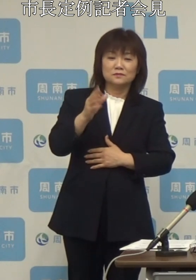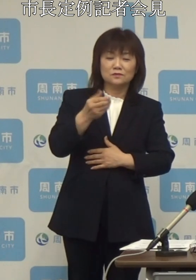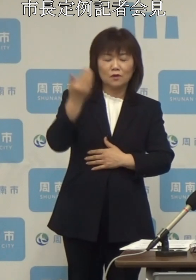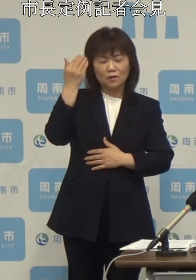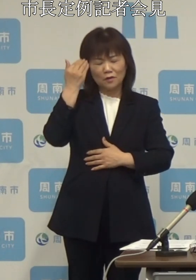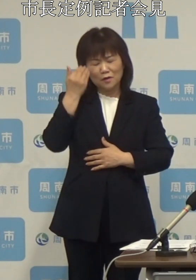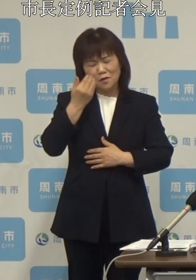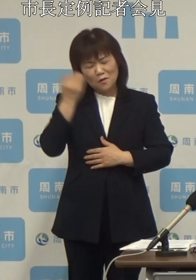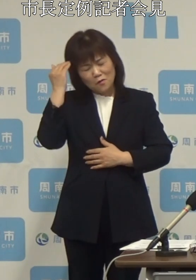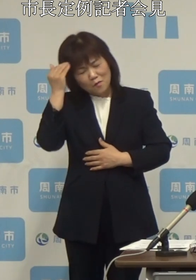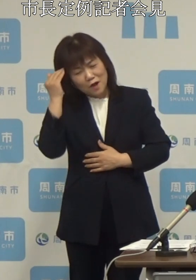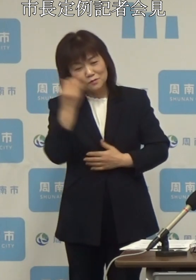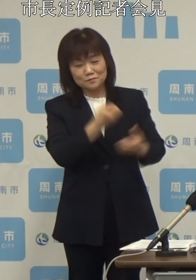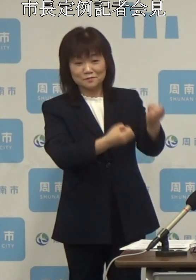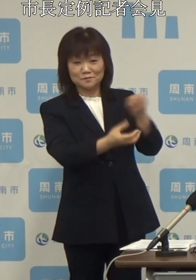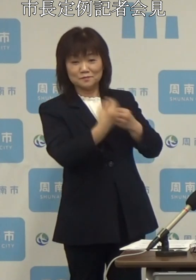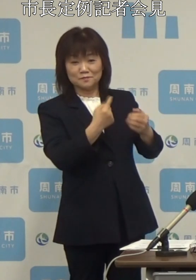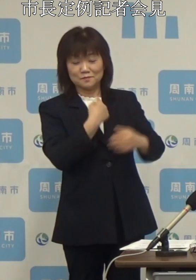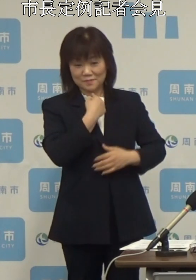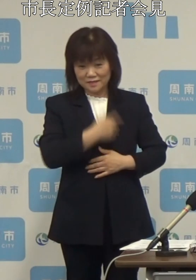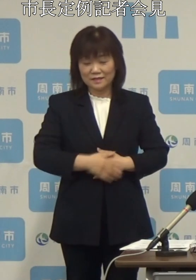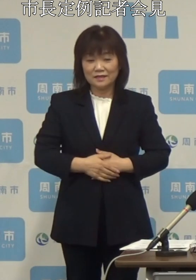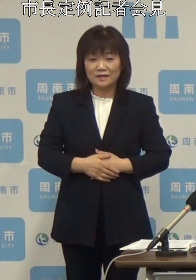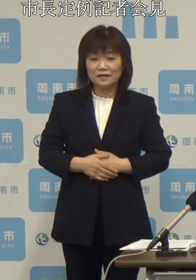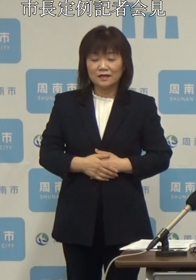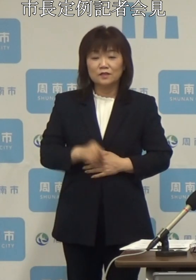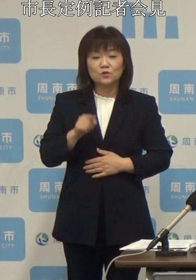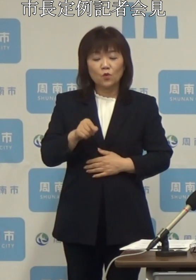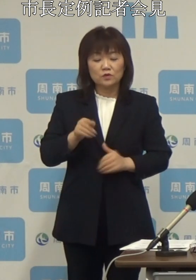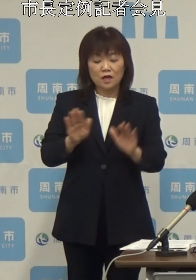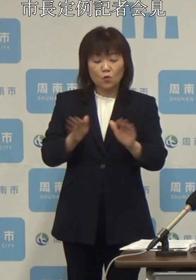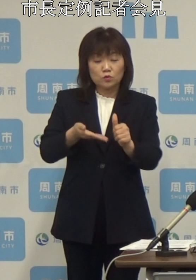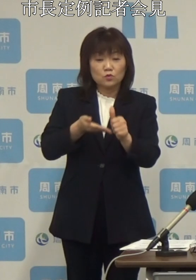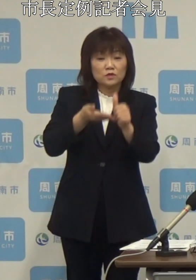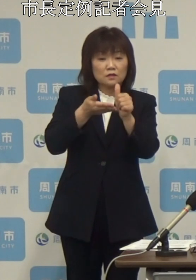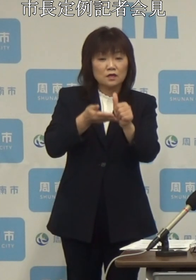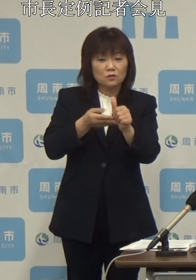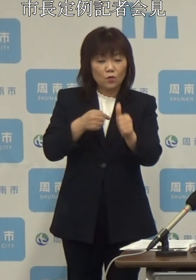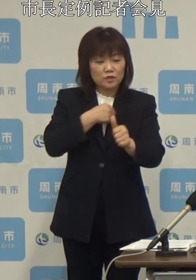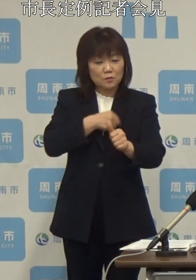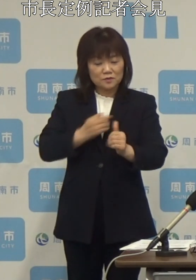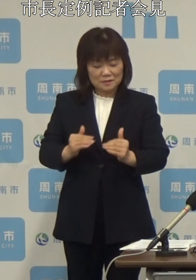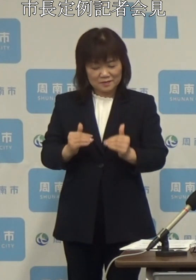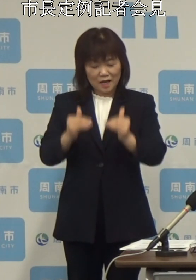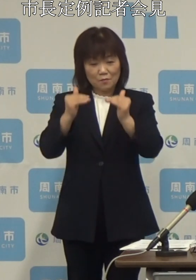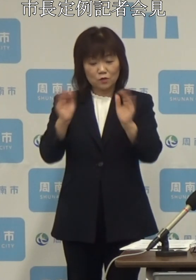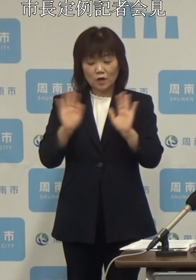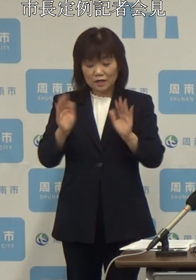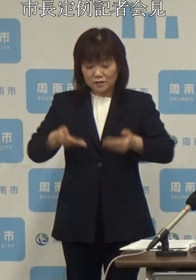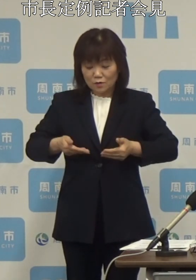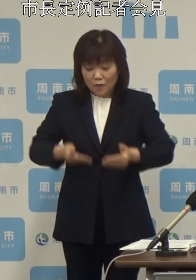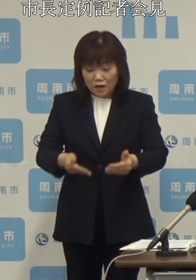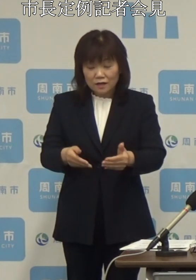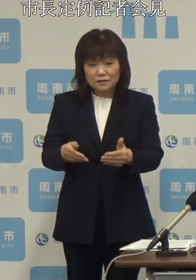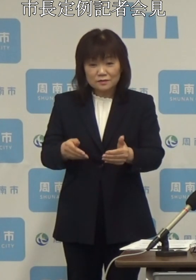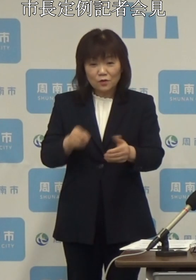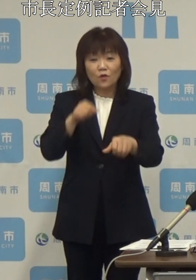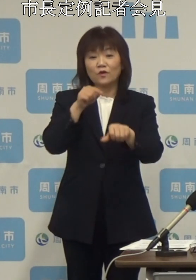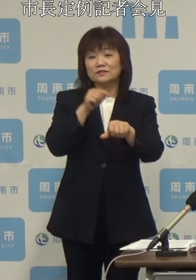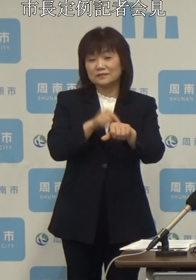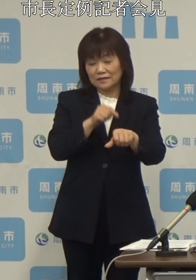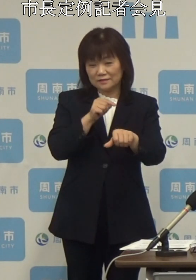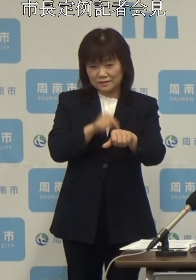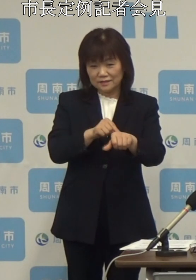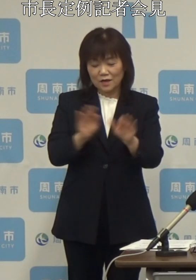声を多く聞いてきました。そこで育児への思いが高まる産後間もないタイミング